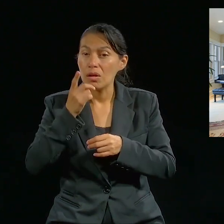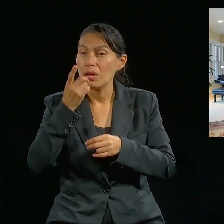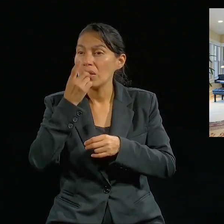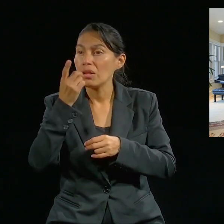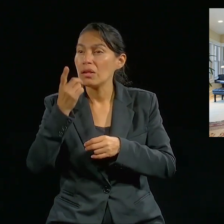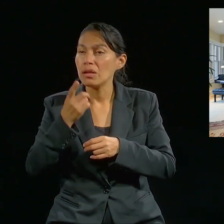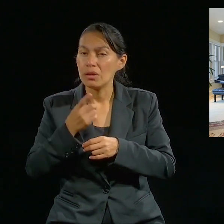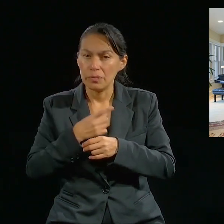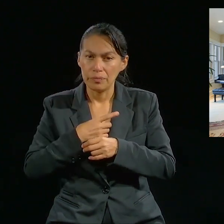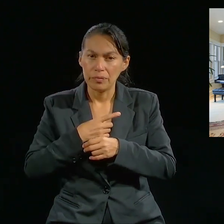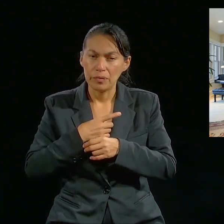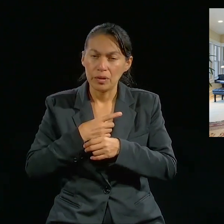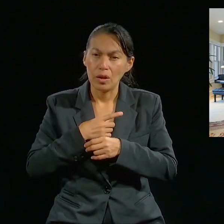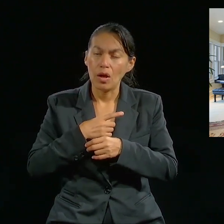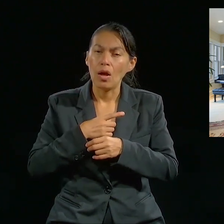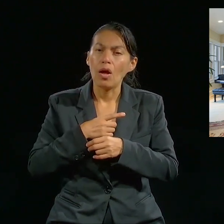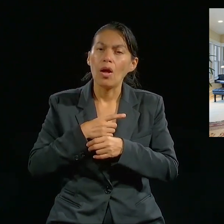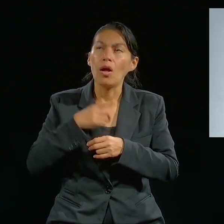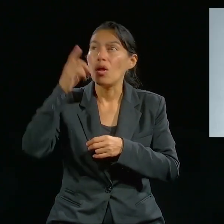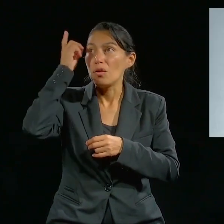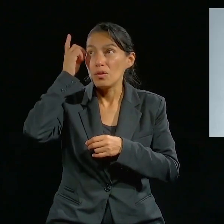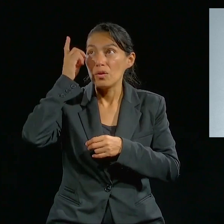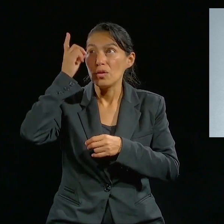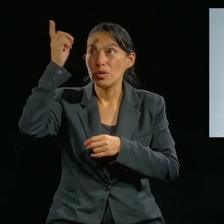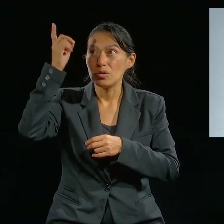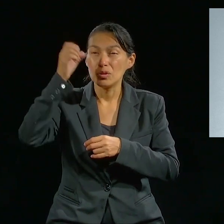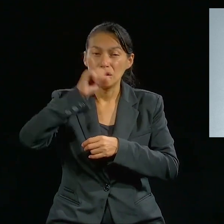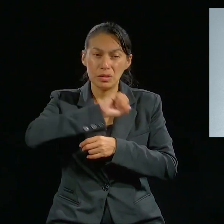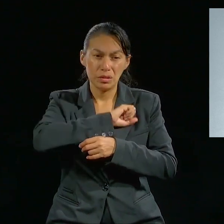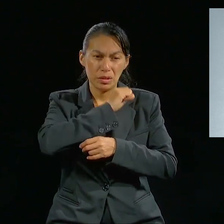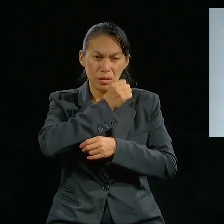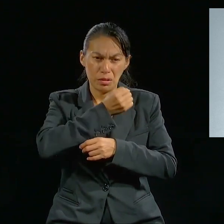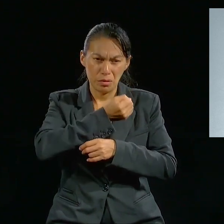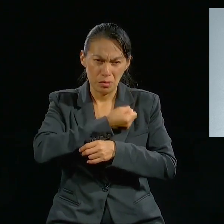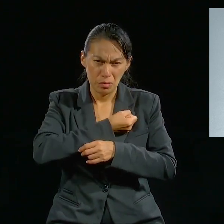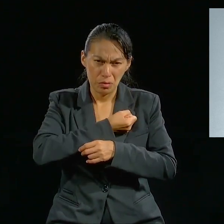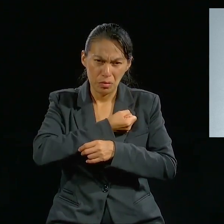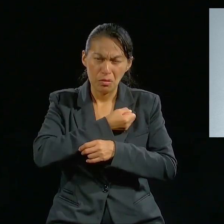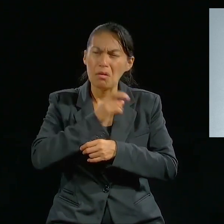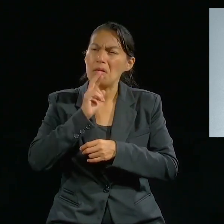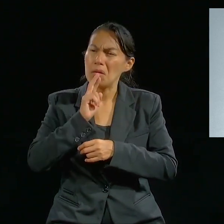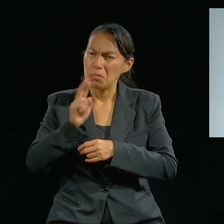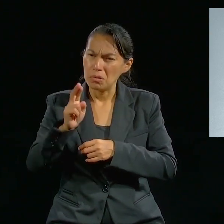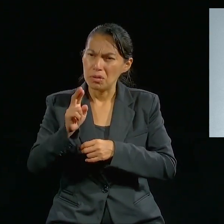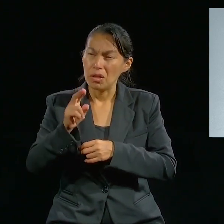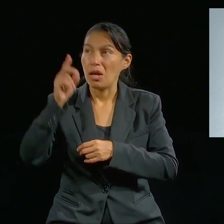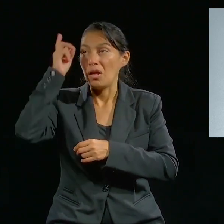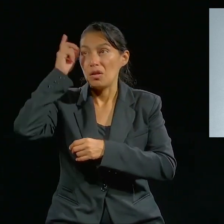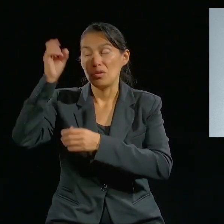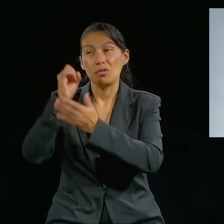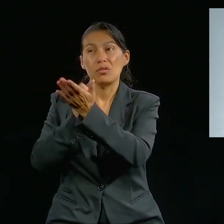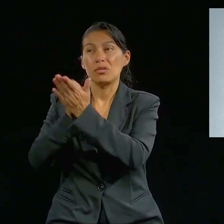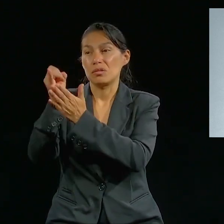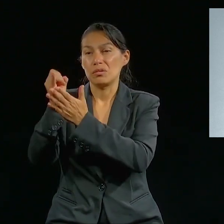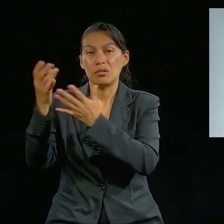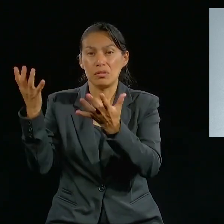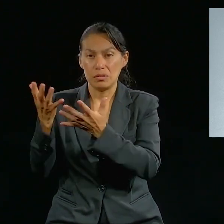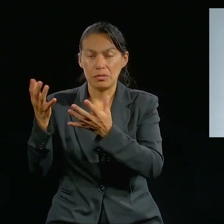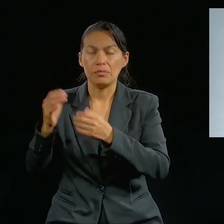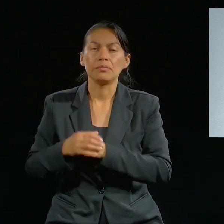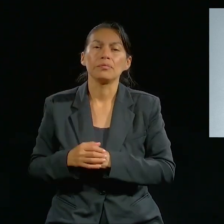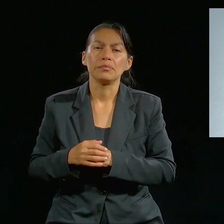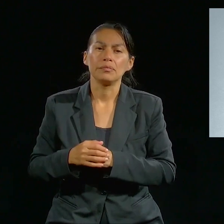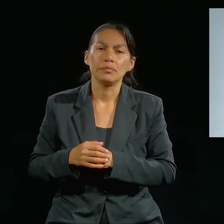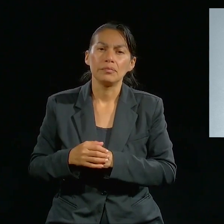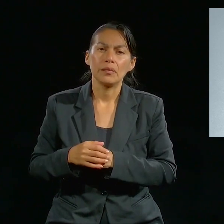sobre la salud, ella se llamaba Marleni, esta semana. Y vamos a ver la decisión que Dios va